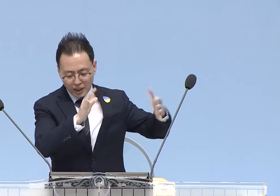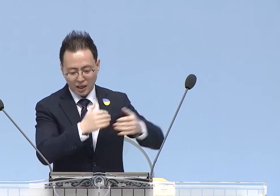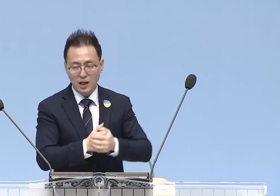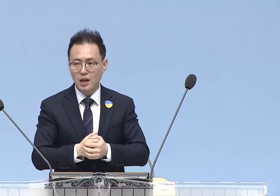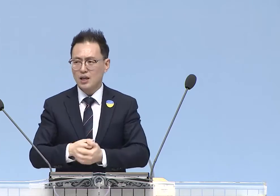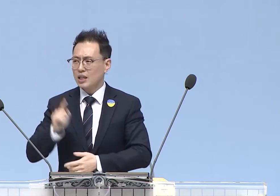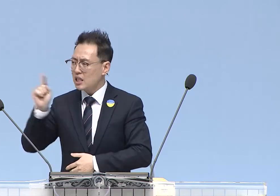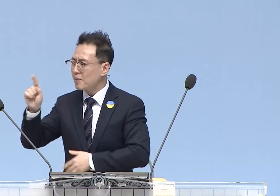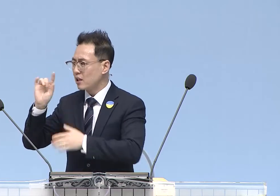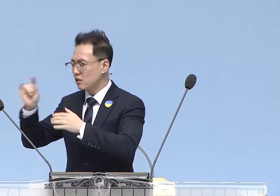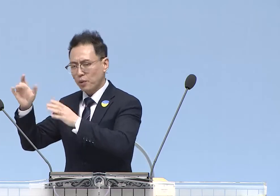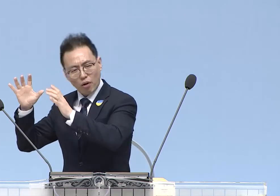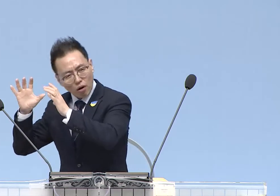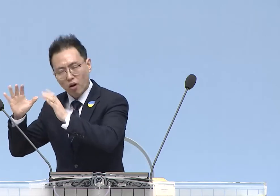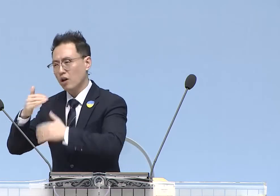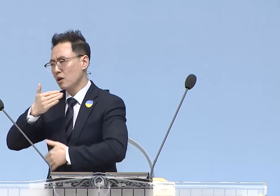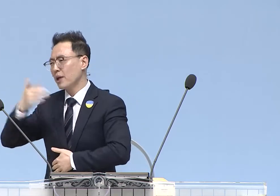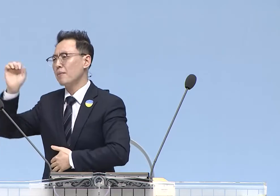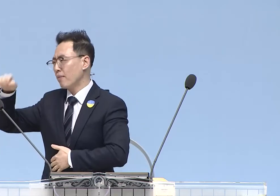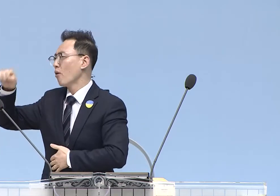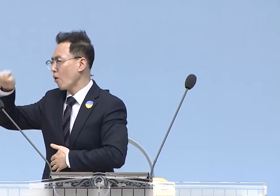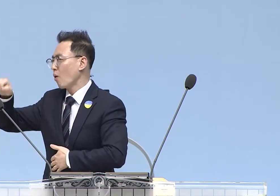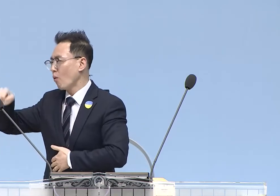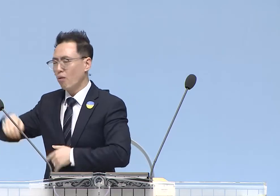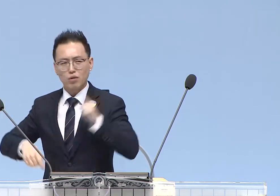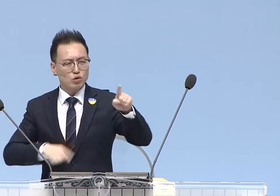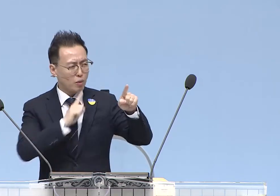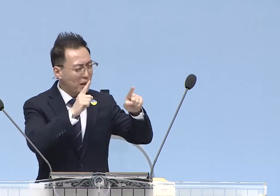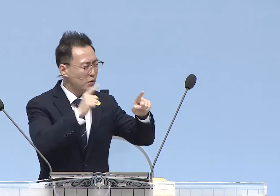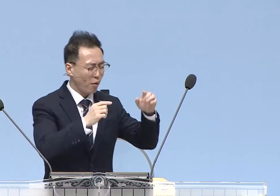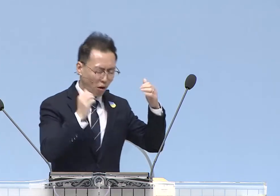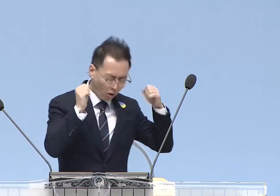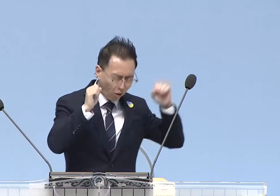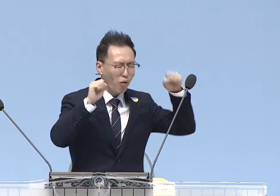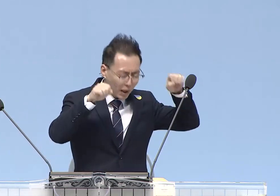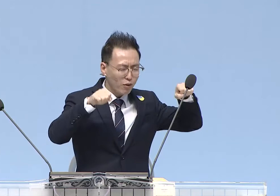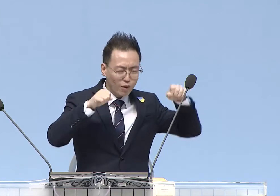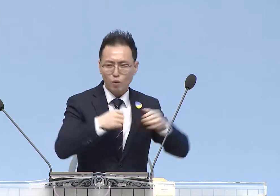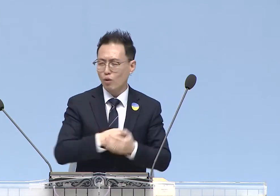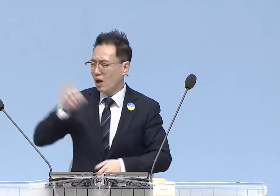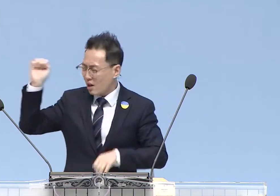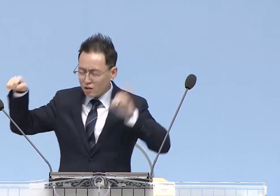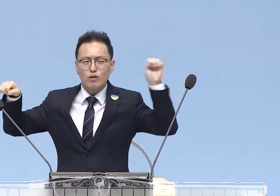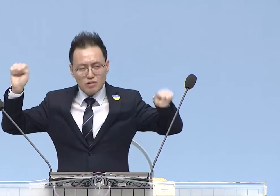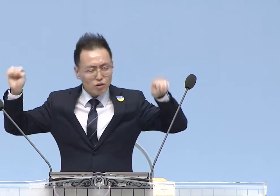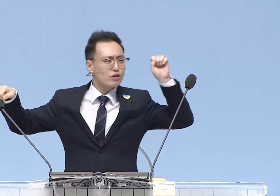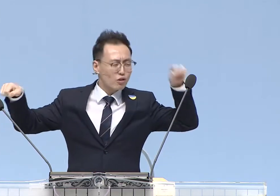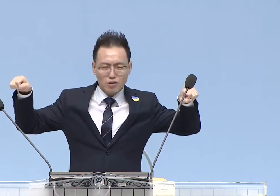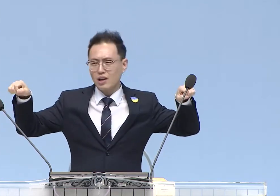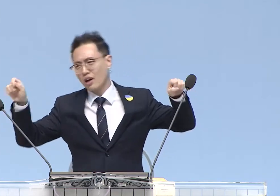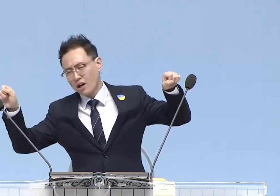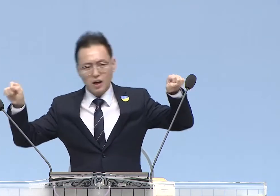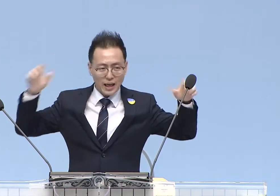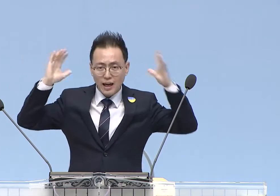없다, 이 말 들으면 이 말이 맞는 것 같고 저 말 들으면 맞는 것 같고 끄덕끄덕 하다가